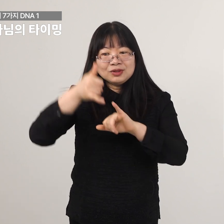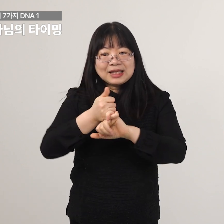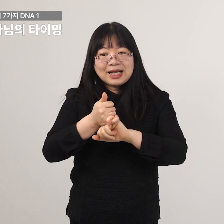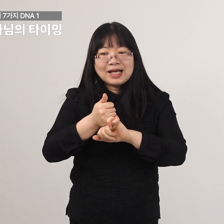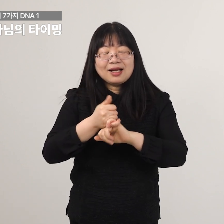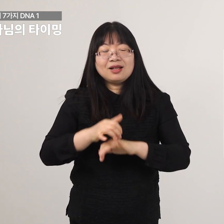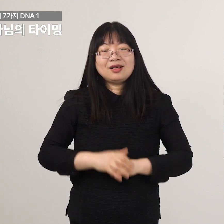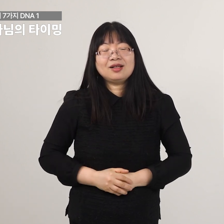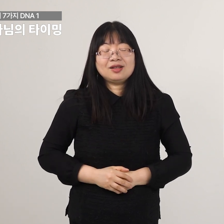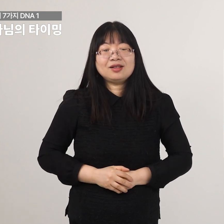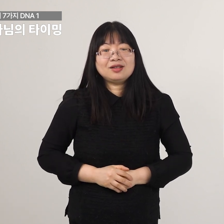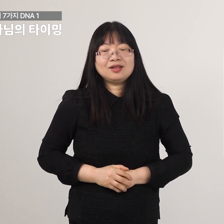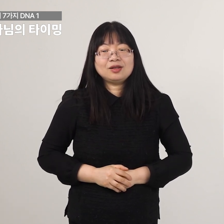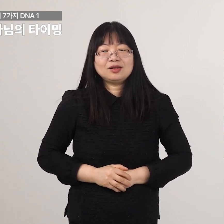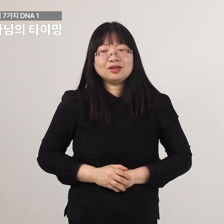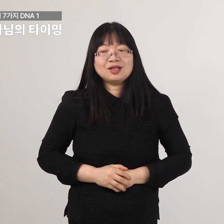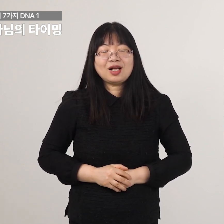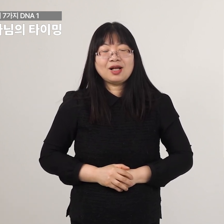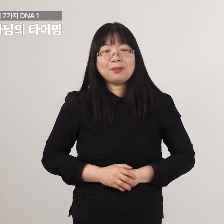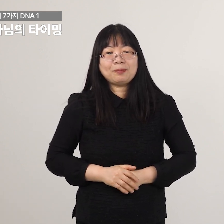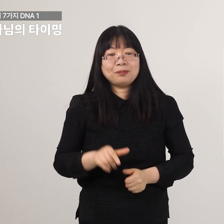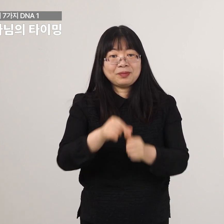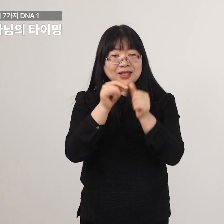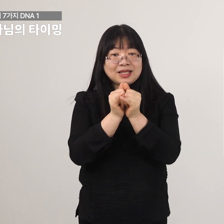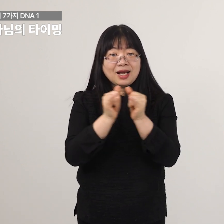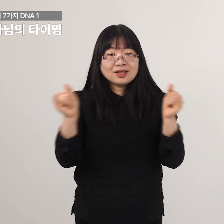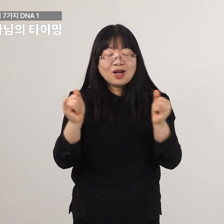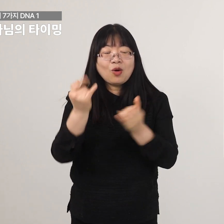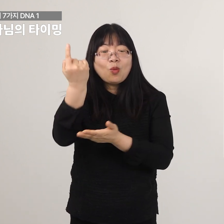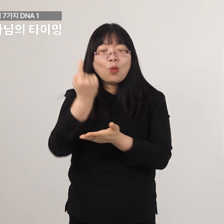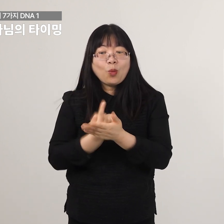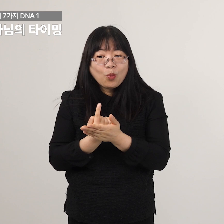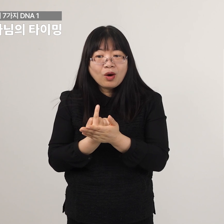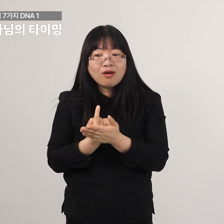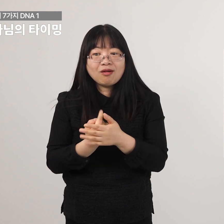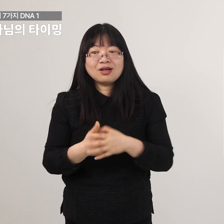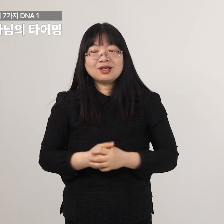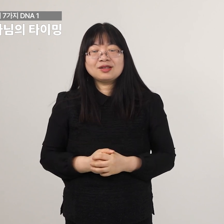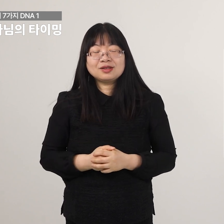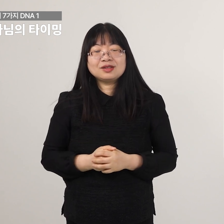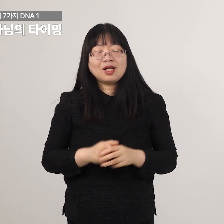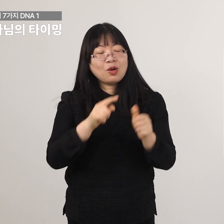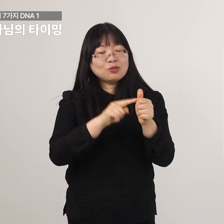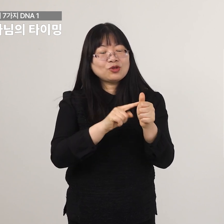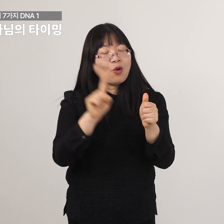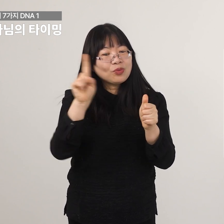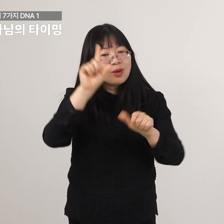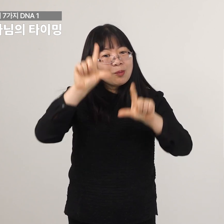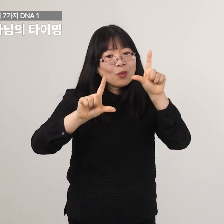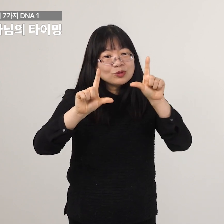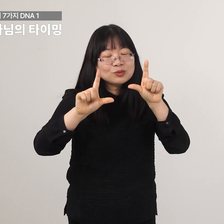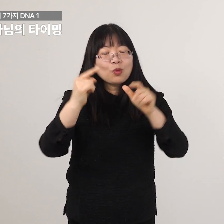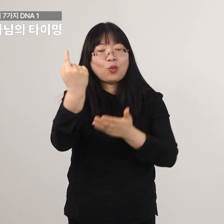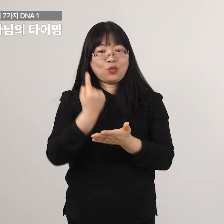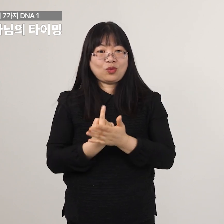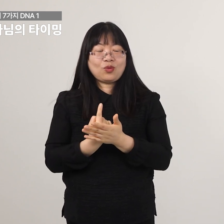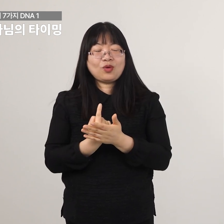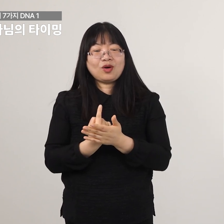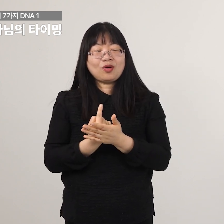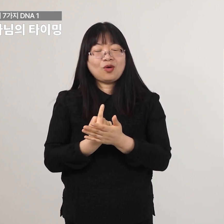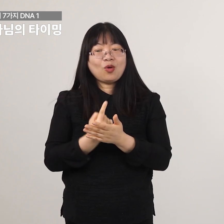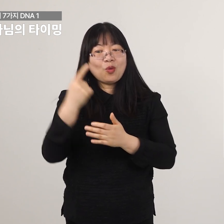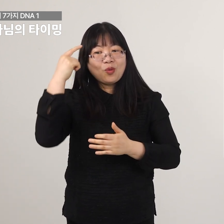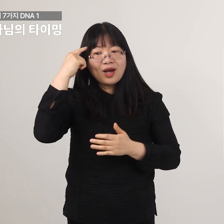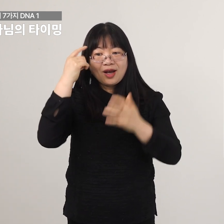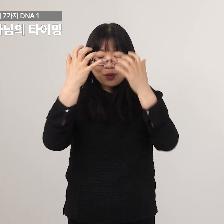구약에 이 메시아가 오시는데 이분이 어떤 모습으로 오시고